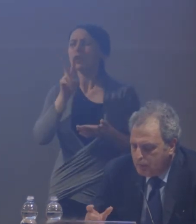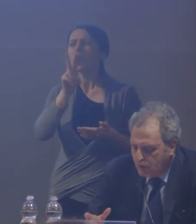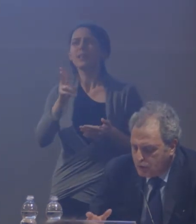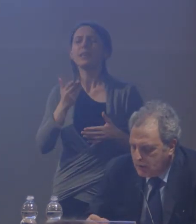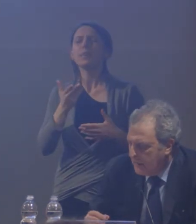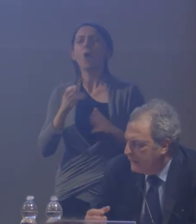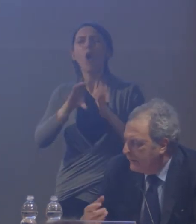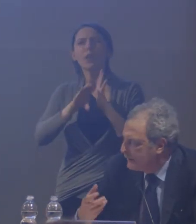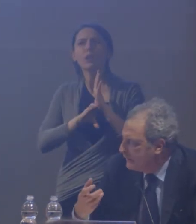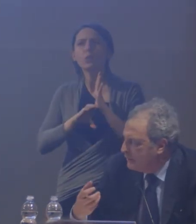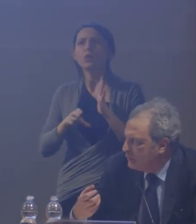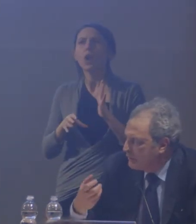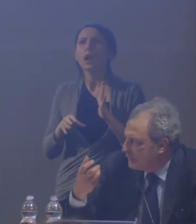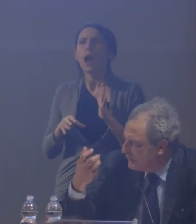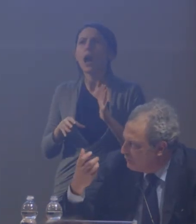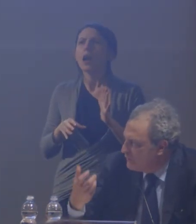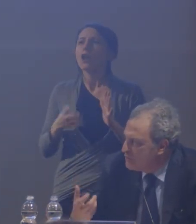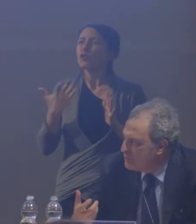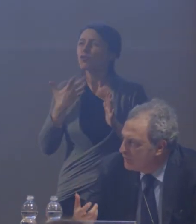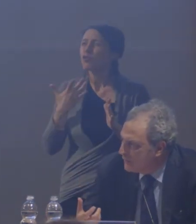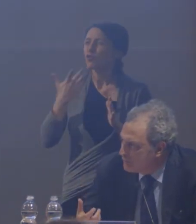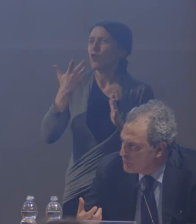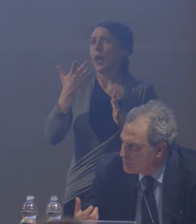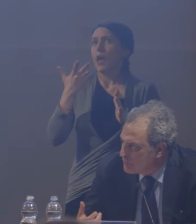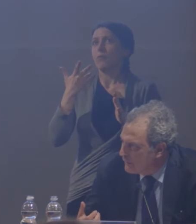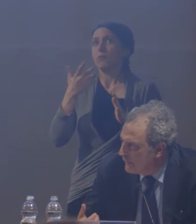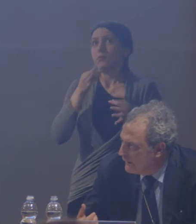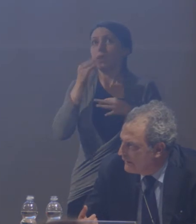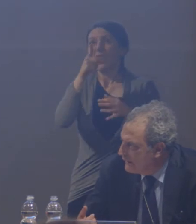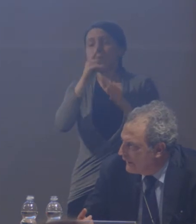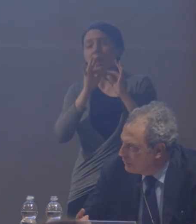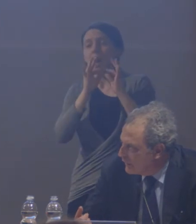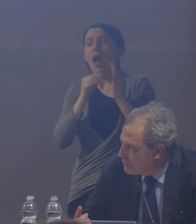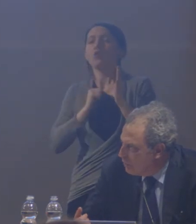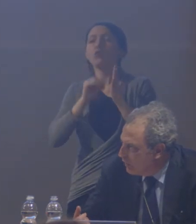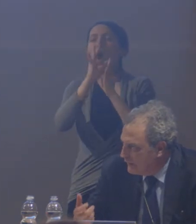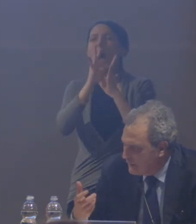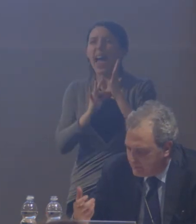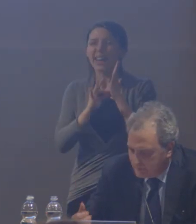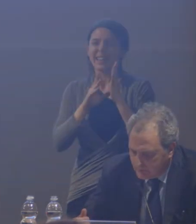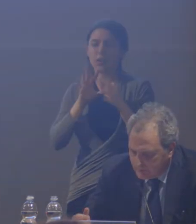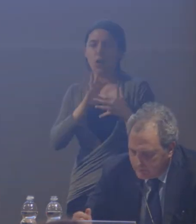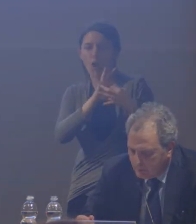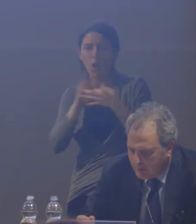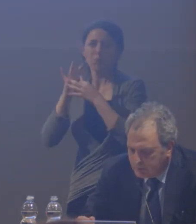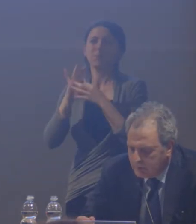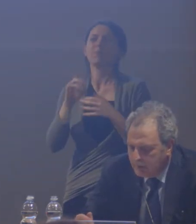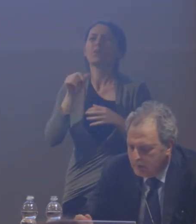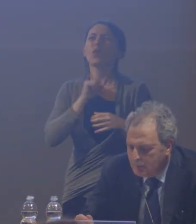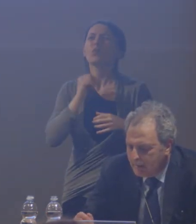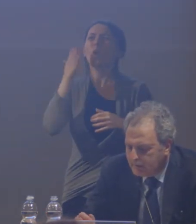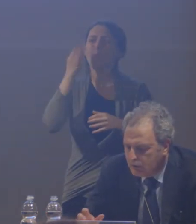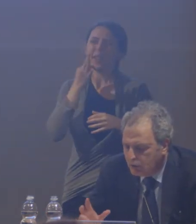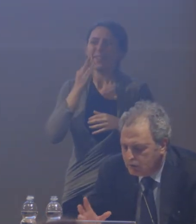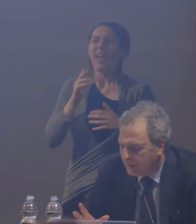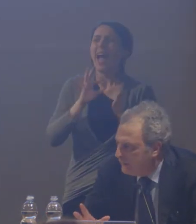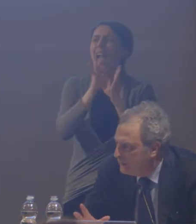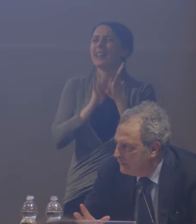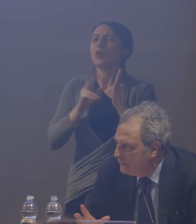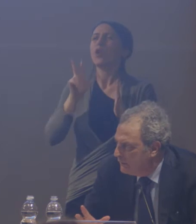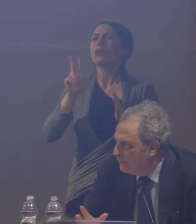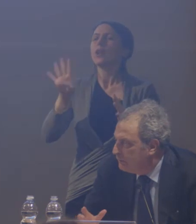non lo appoggia all'articolo che per definizione la Costituzione è dedicato alla scuola, che è l'articolo 34, ma l'articolo